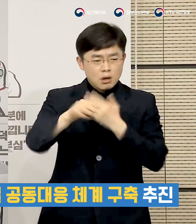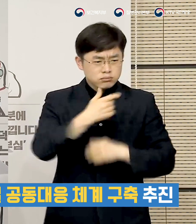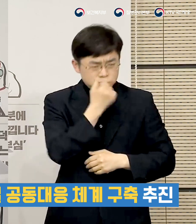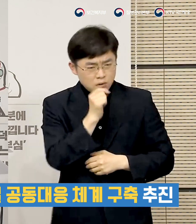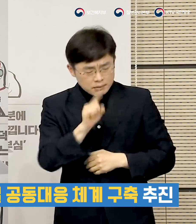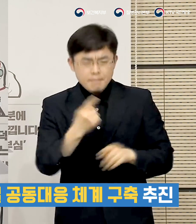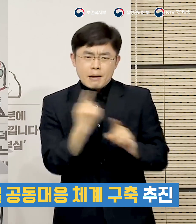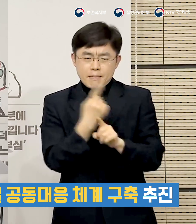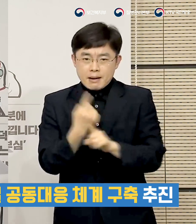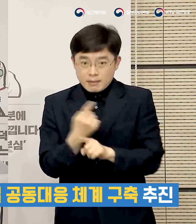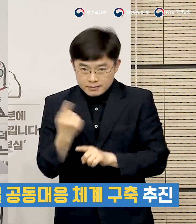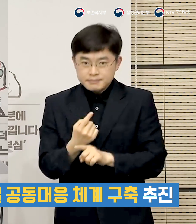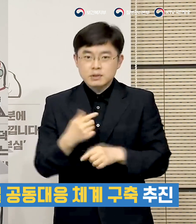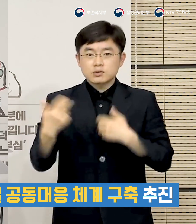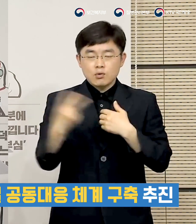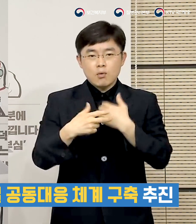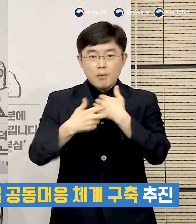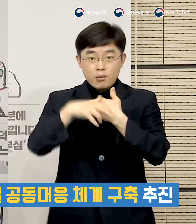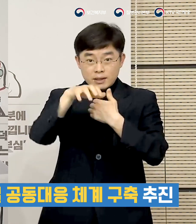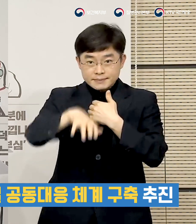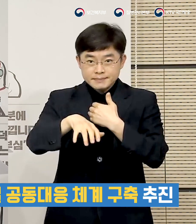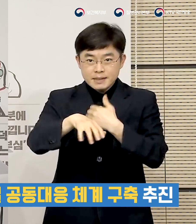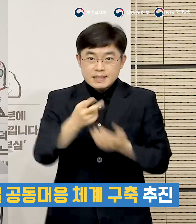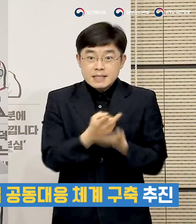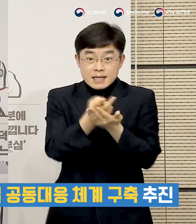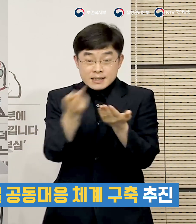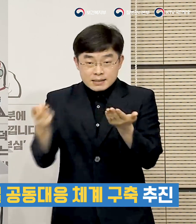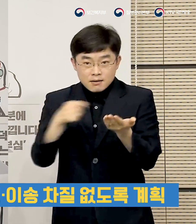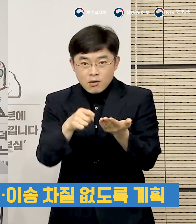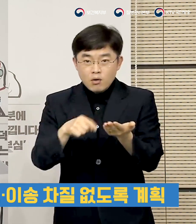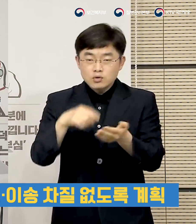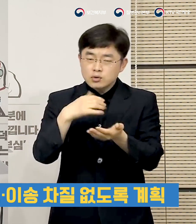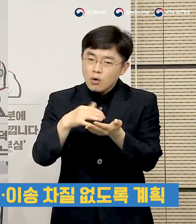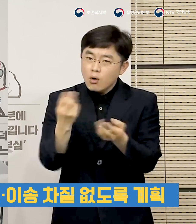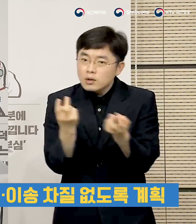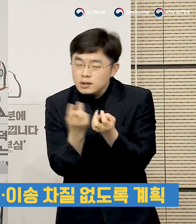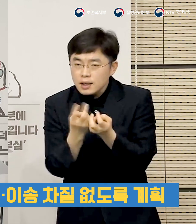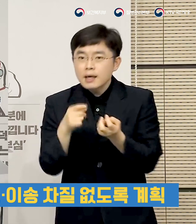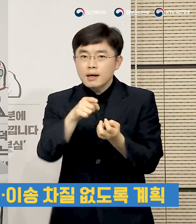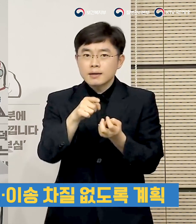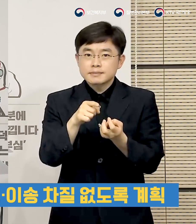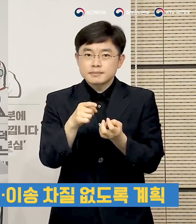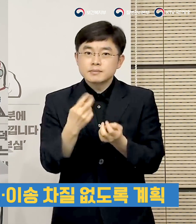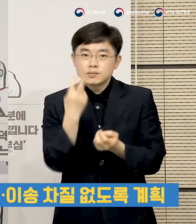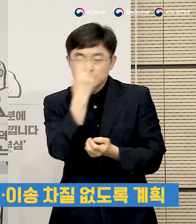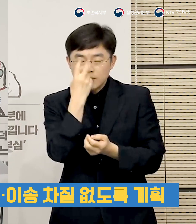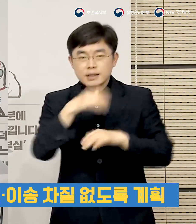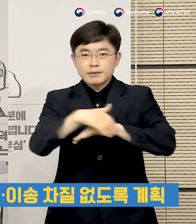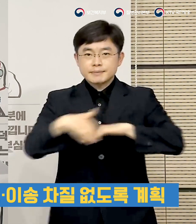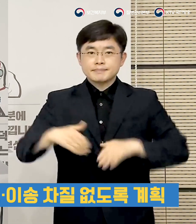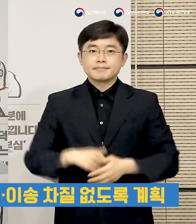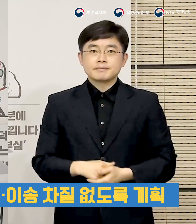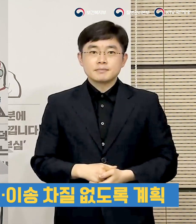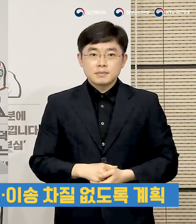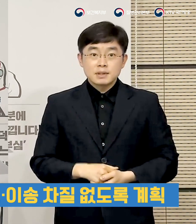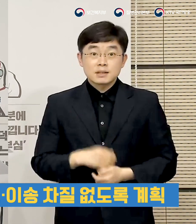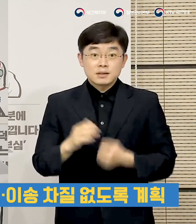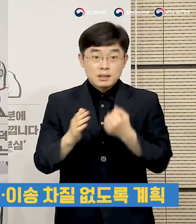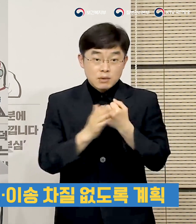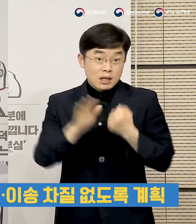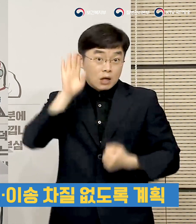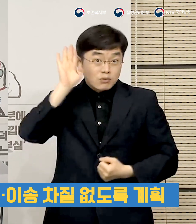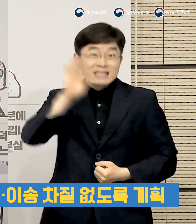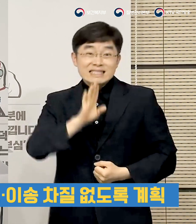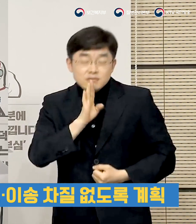병상 공동대응체계 세부 운영 매뉴얼을 보완합니다. 이를 통해 실제로 대규모 환자가 발생하는